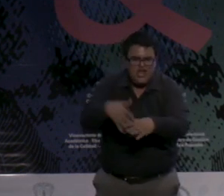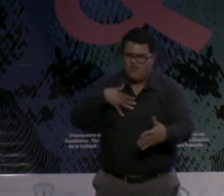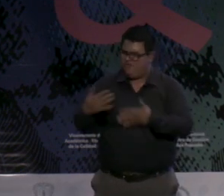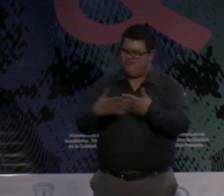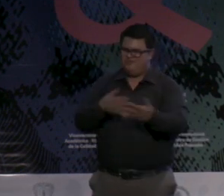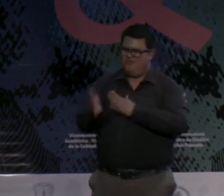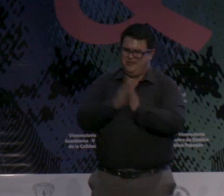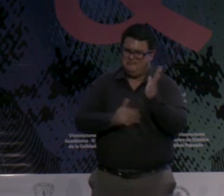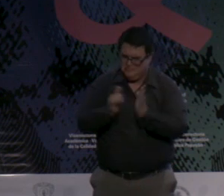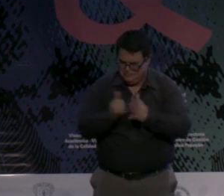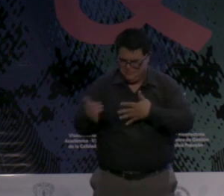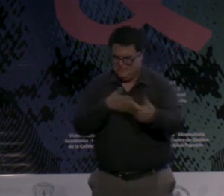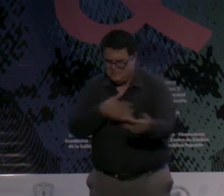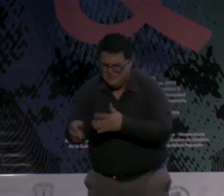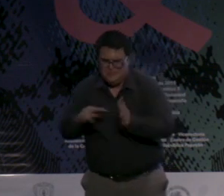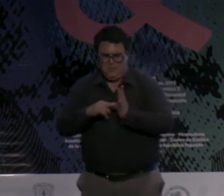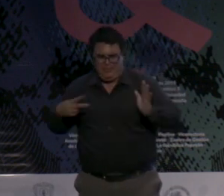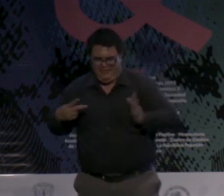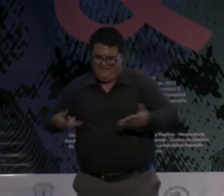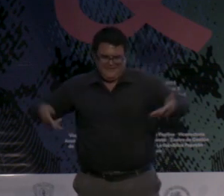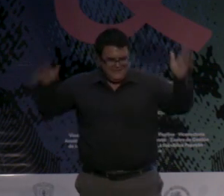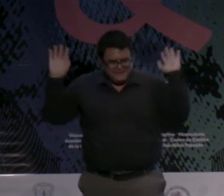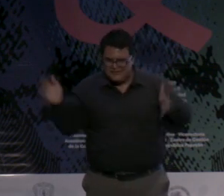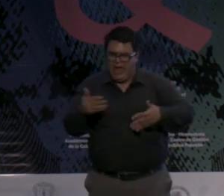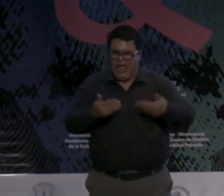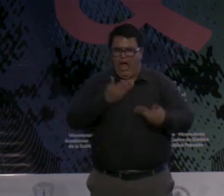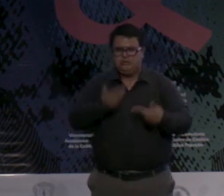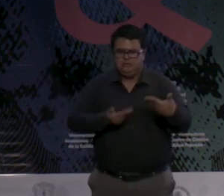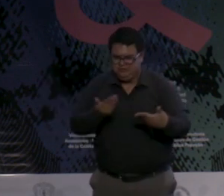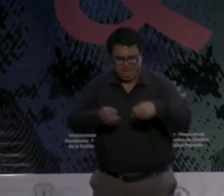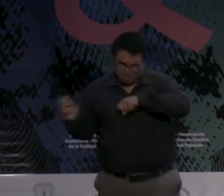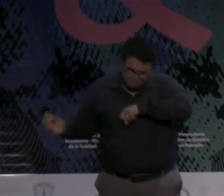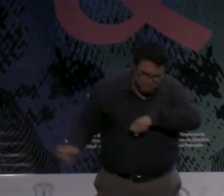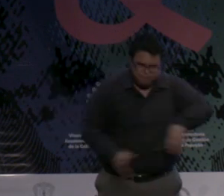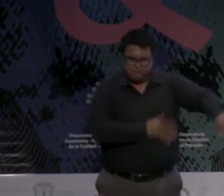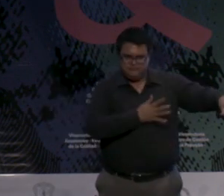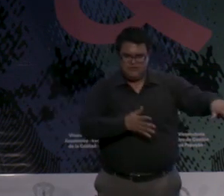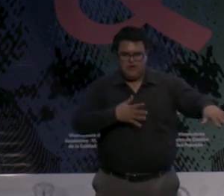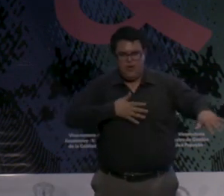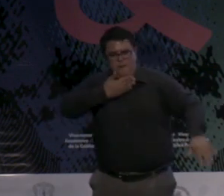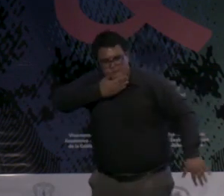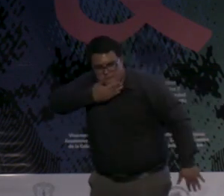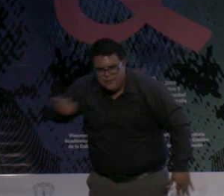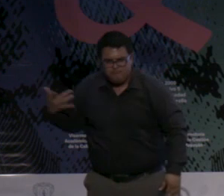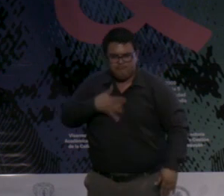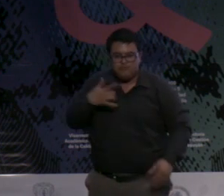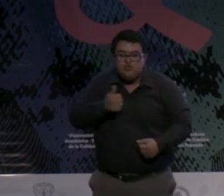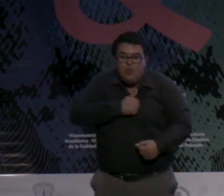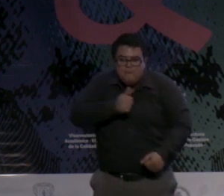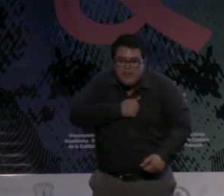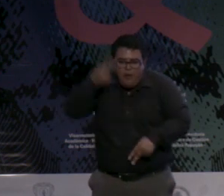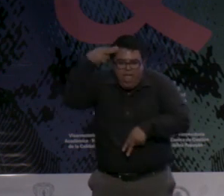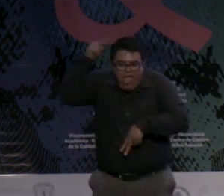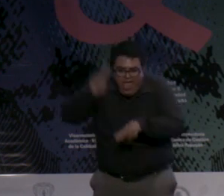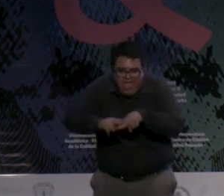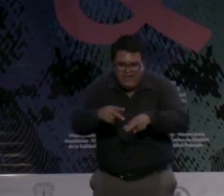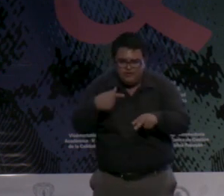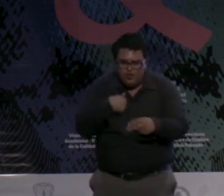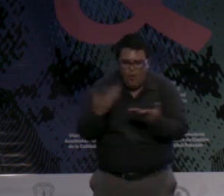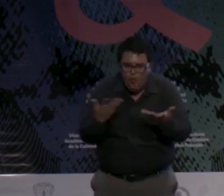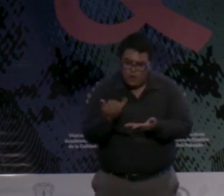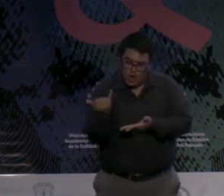pensar, como el primer cazador, interrumpo los momentos más prácticos e inmediatos de la vida y proyecto al futuro y me